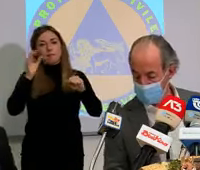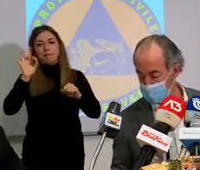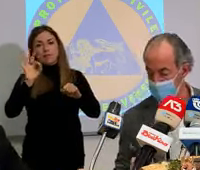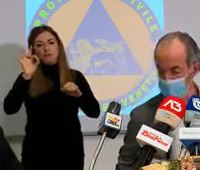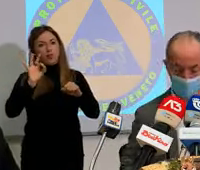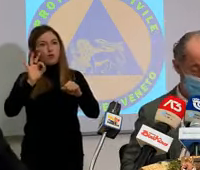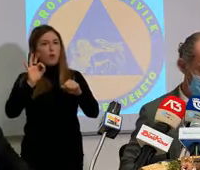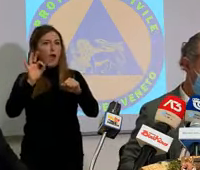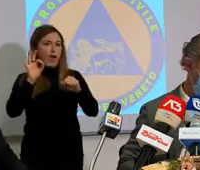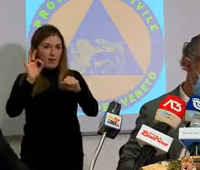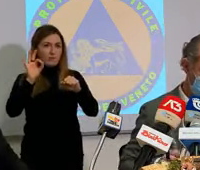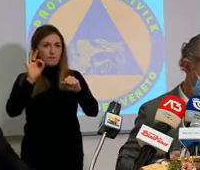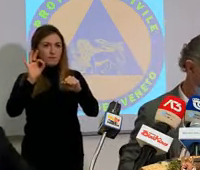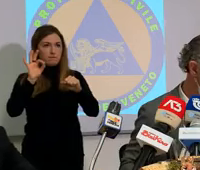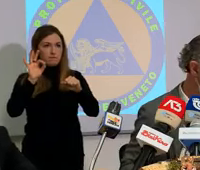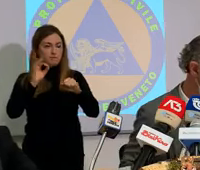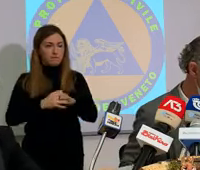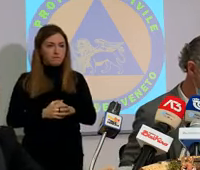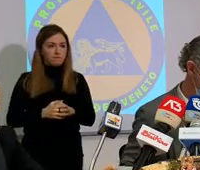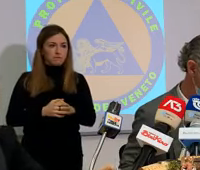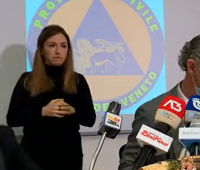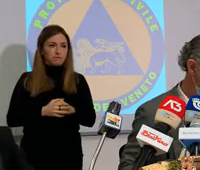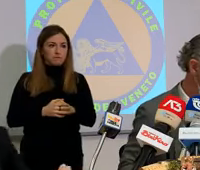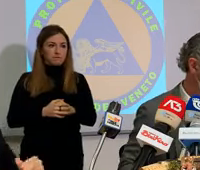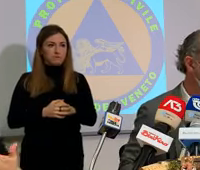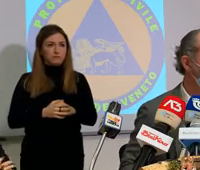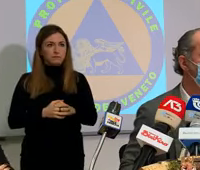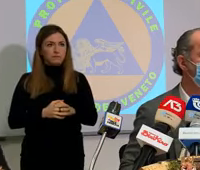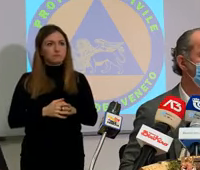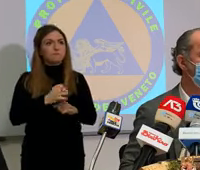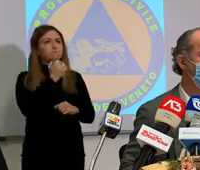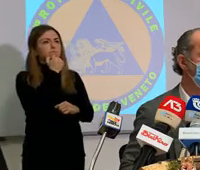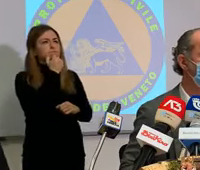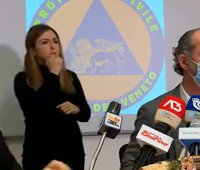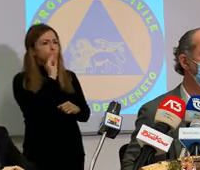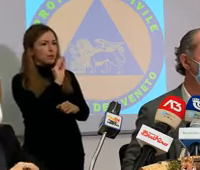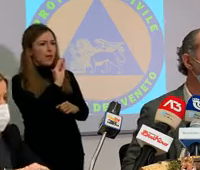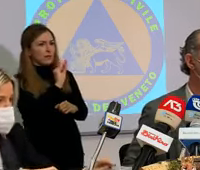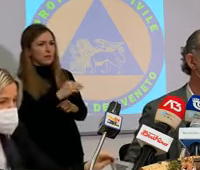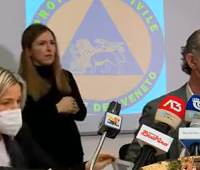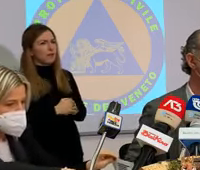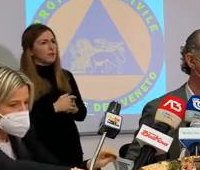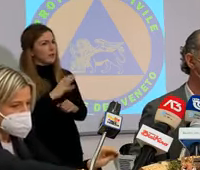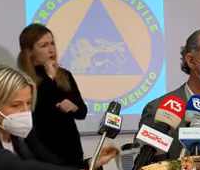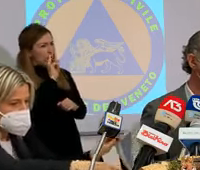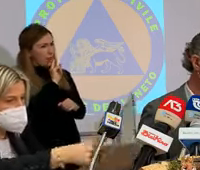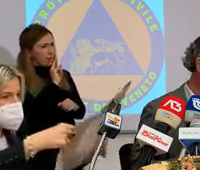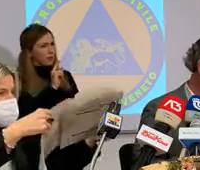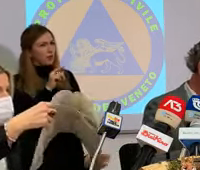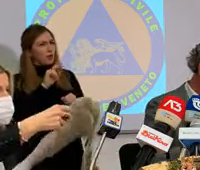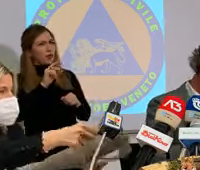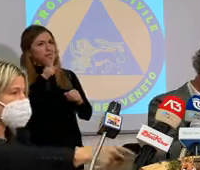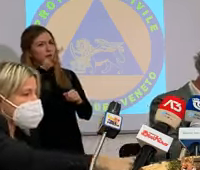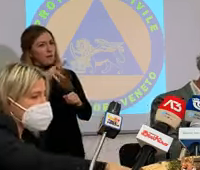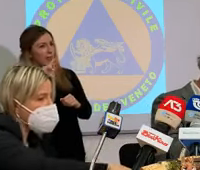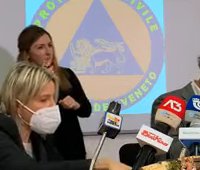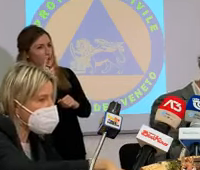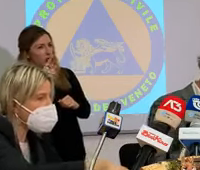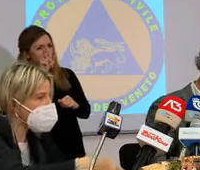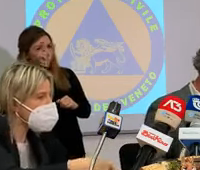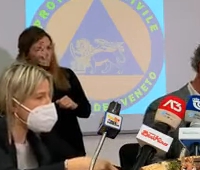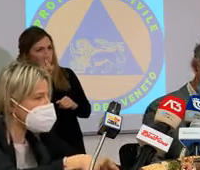che si diceva ancora perfetto ma ve volevo darvi queste prego non mi è chiaro in questa seconda tabella la colonna